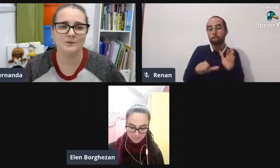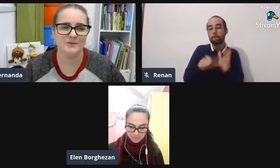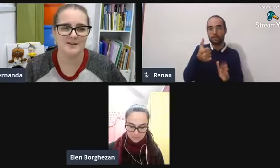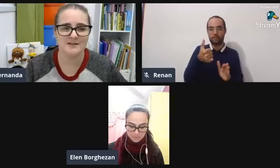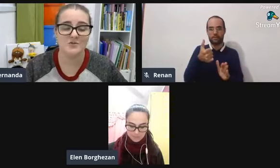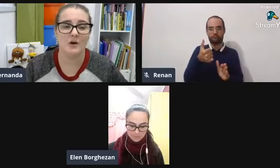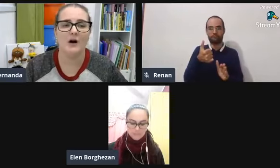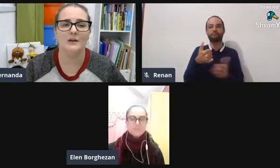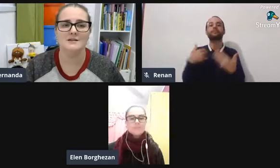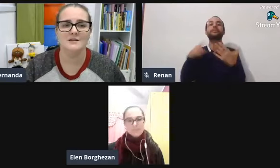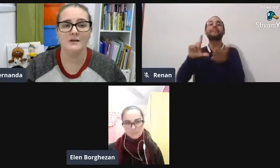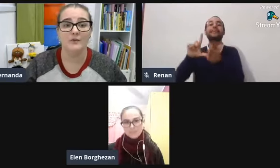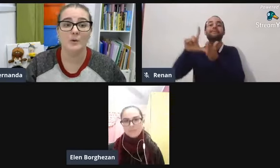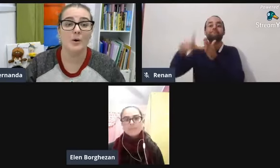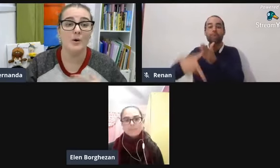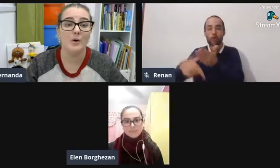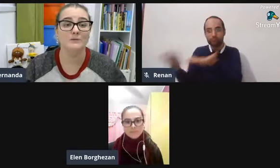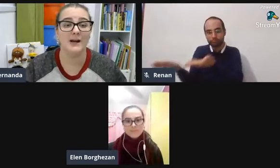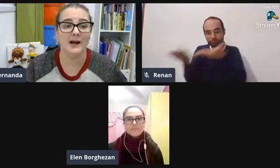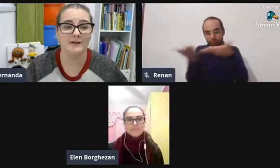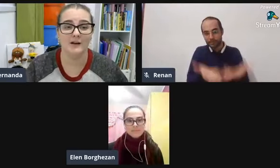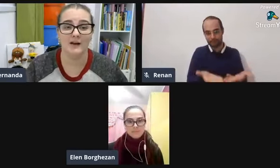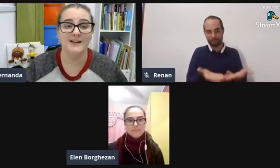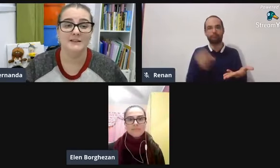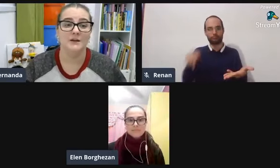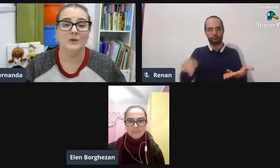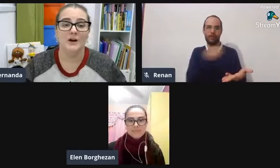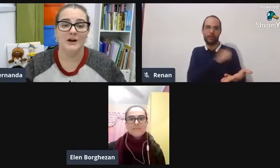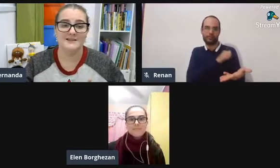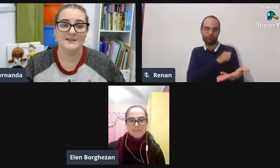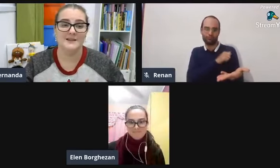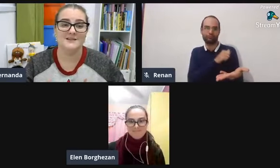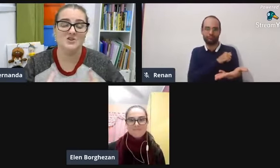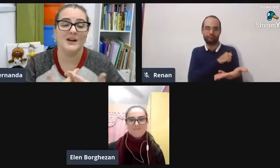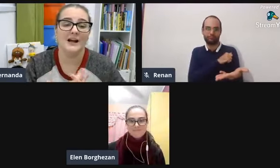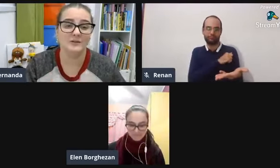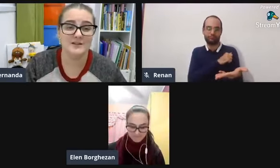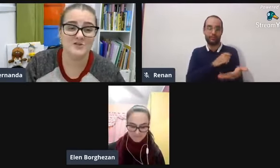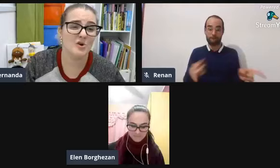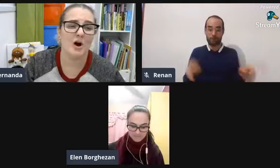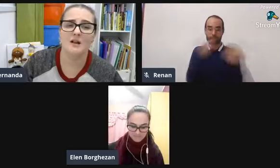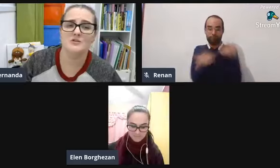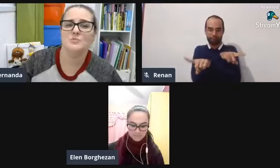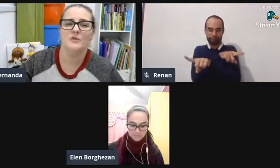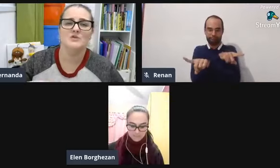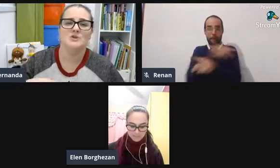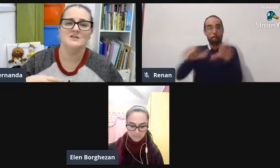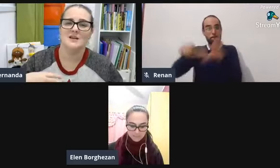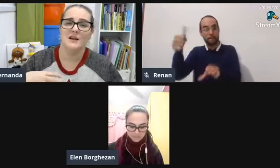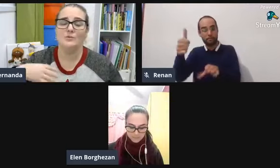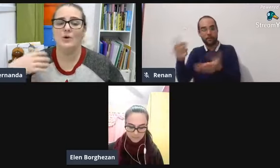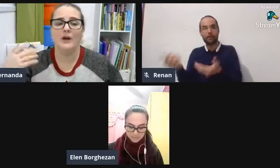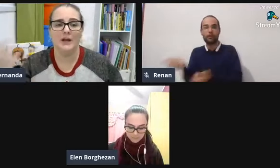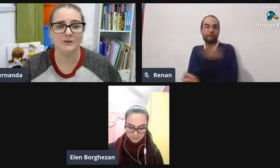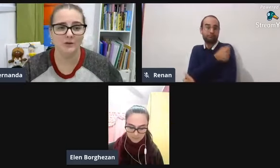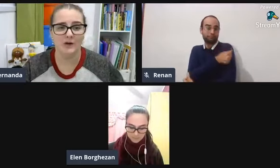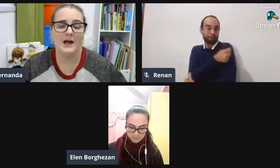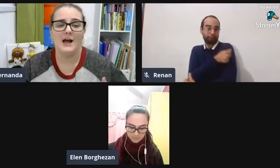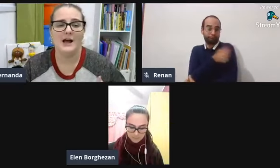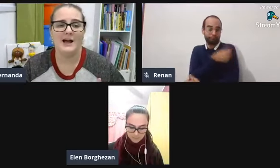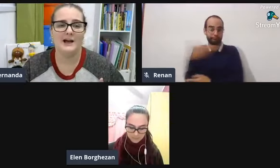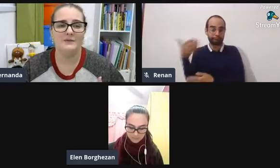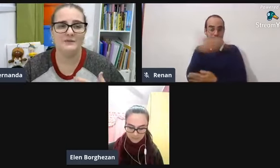os alunos nas escolas. Foi um pouco ao contrário, né? Então, as crianças chegaram nas escolas, os professores saíram